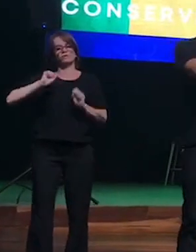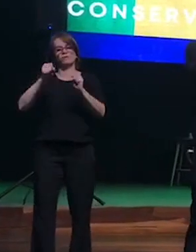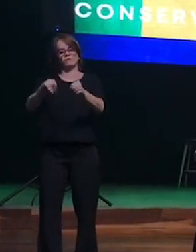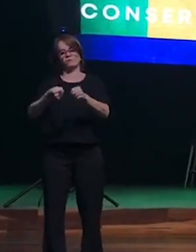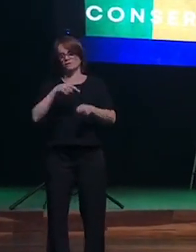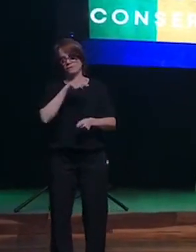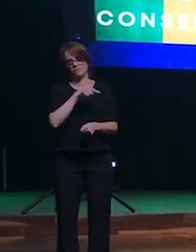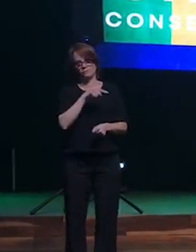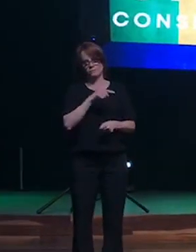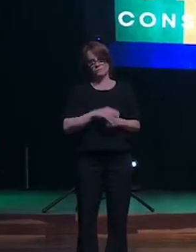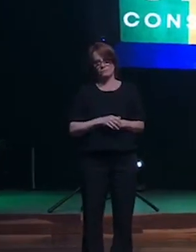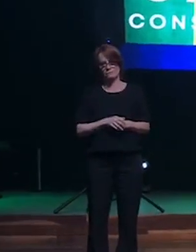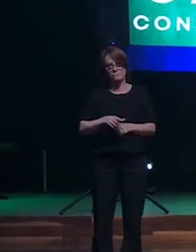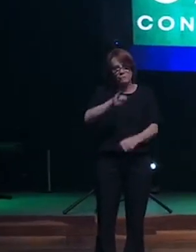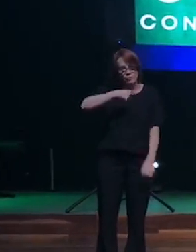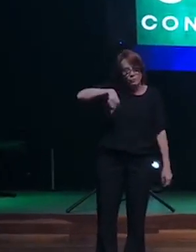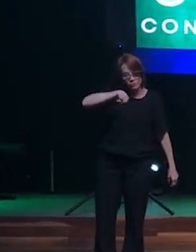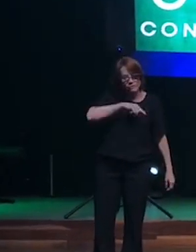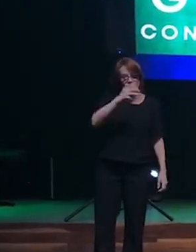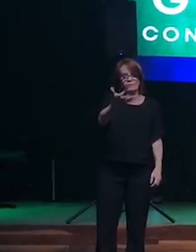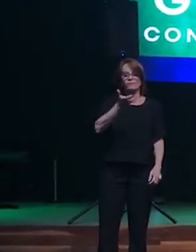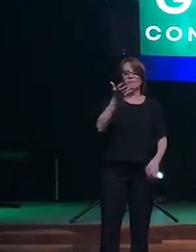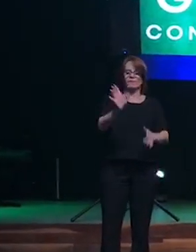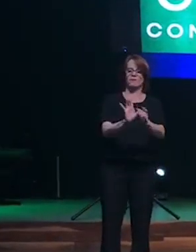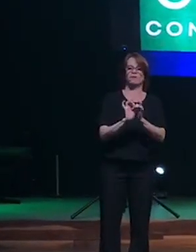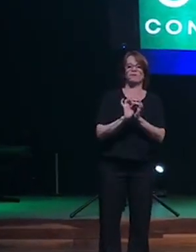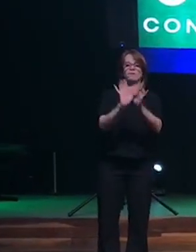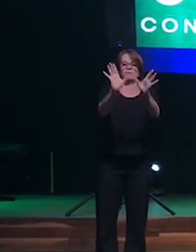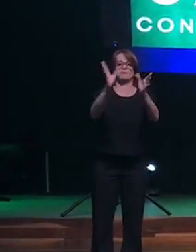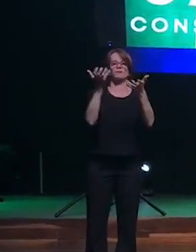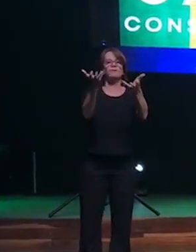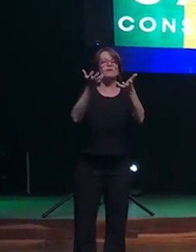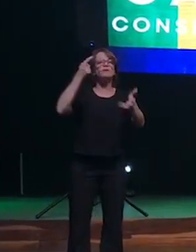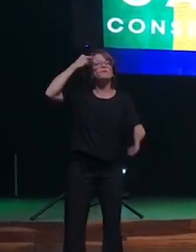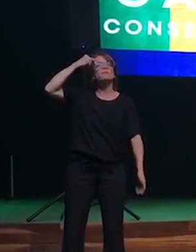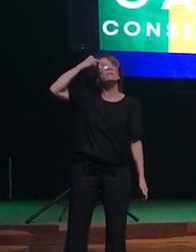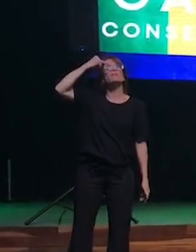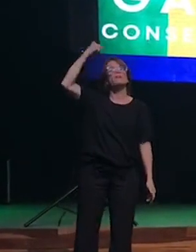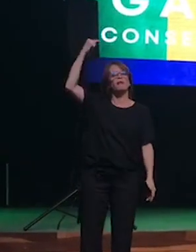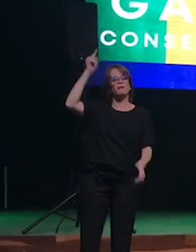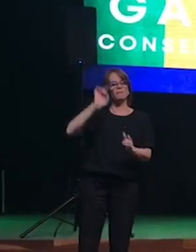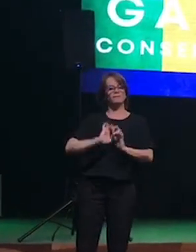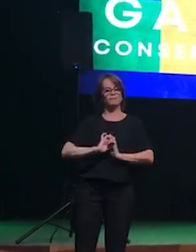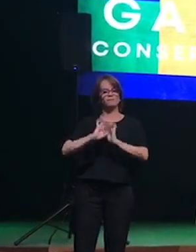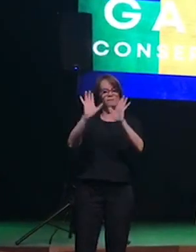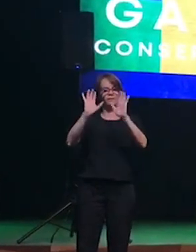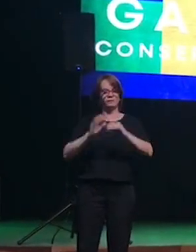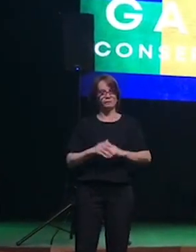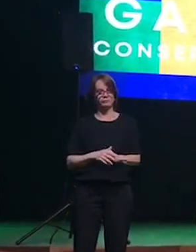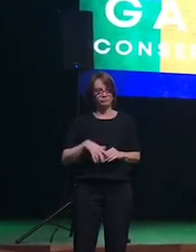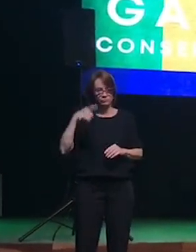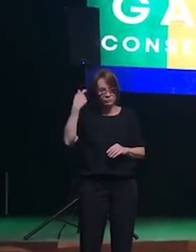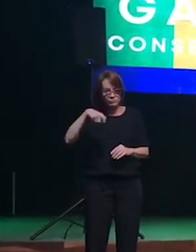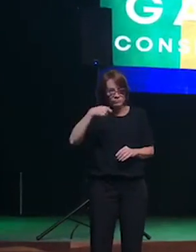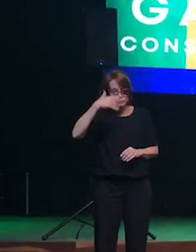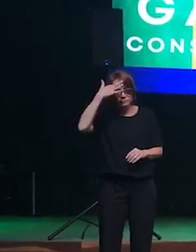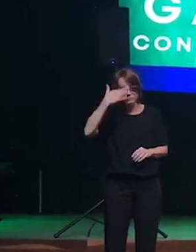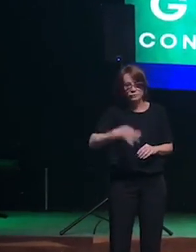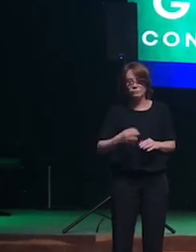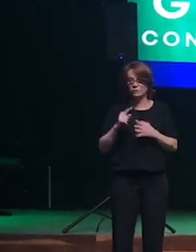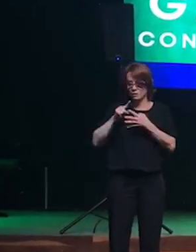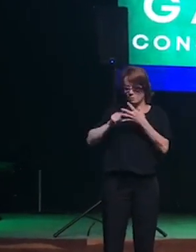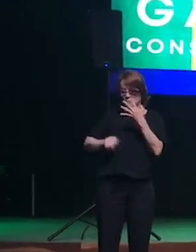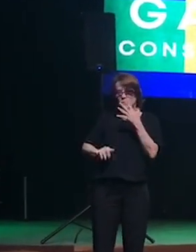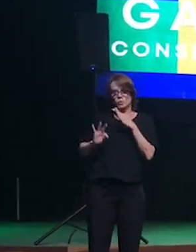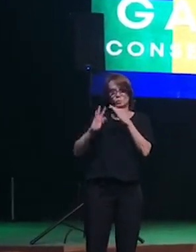Então nós queremos liberdade. Nós queremos as ideias da liberdade. É preciso